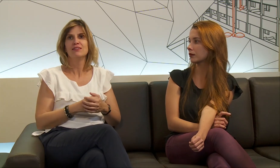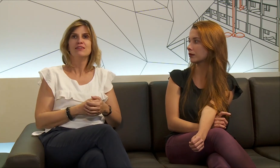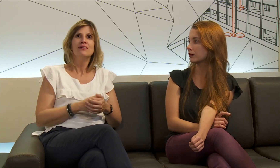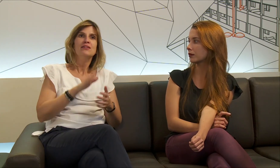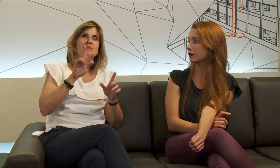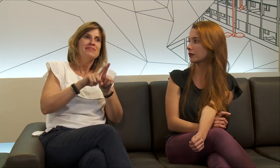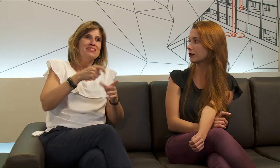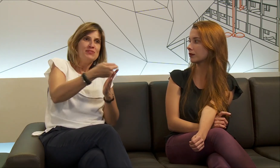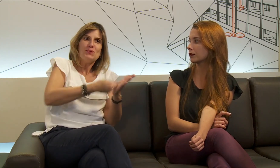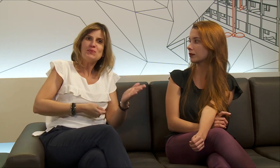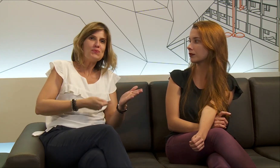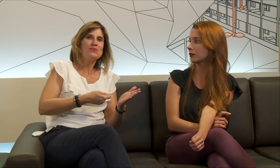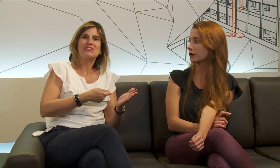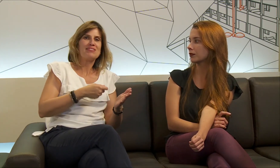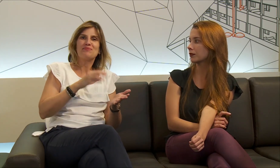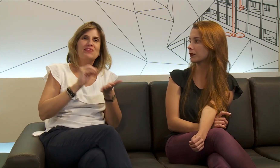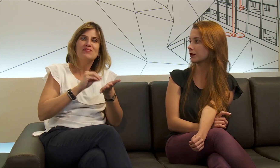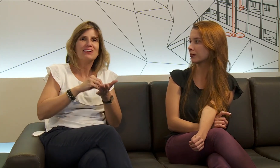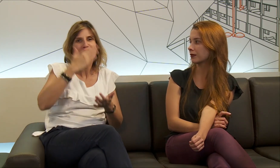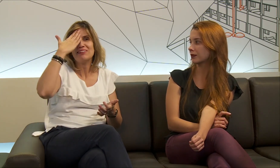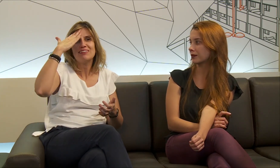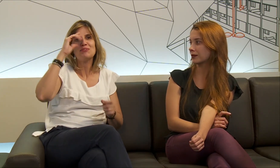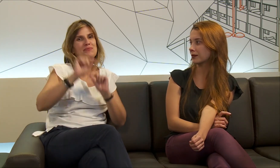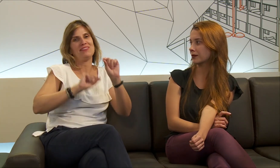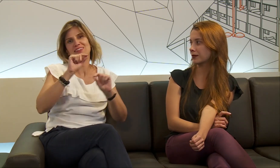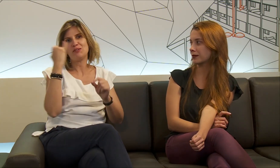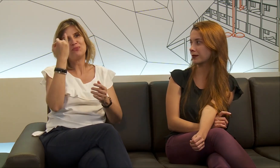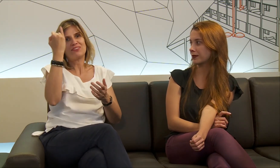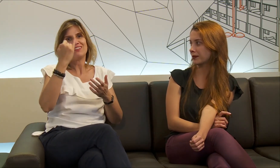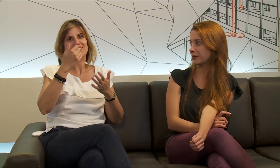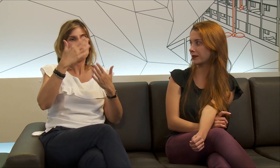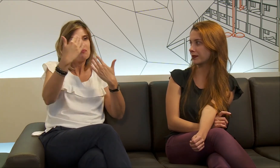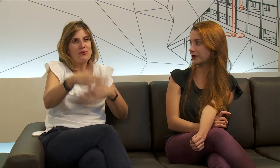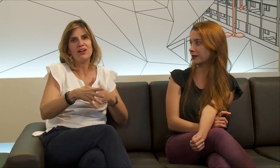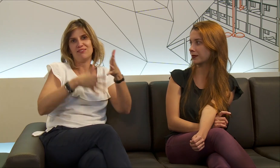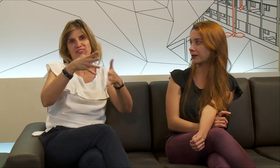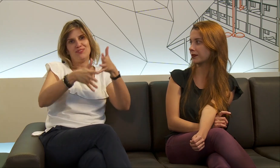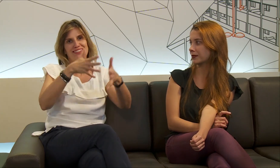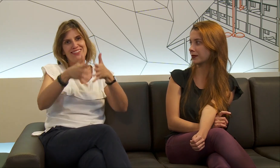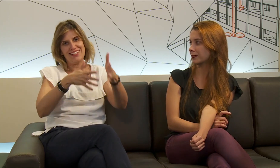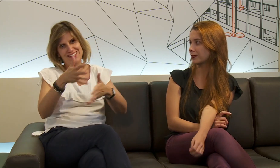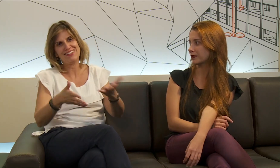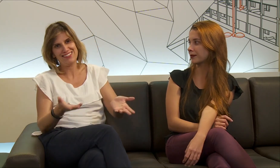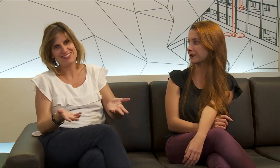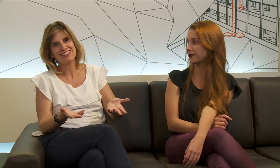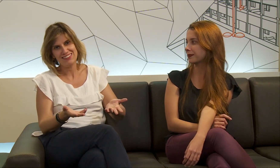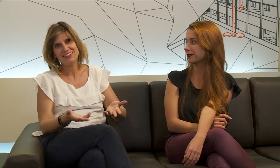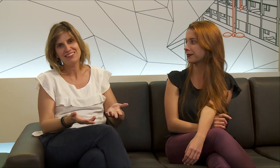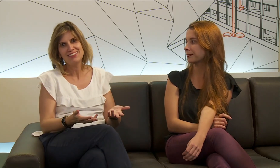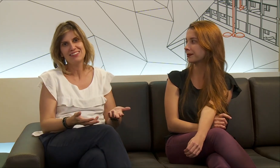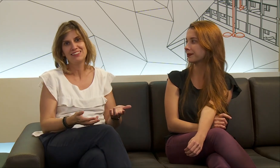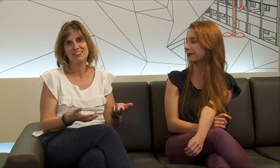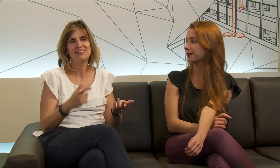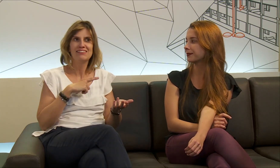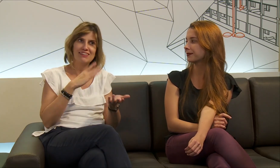então isso é um trabalho também de política linguística, né? E a compreensão do que é de